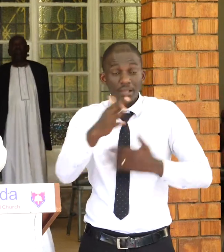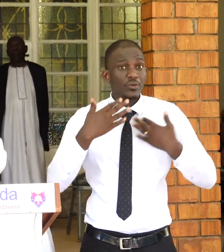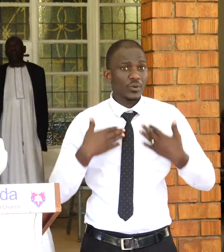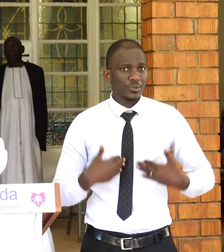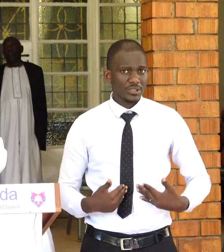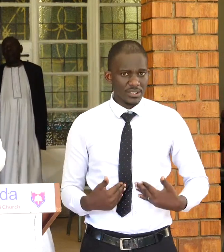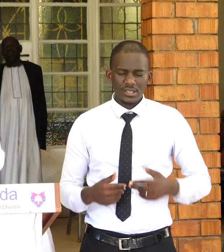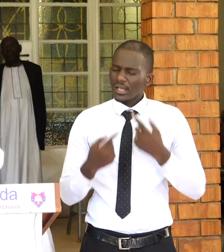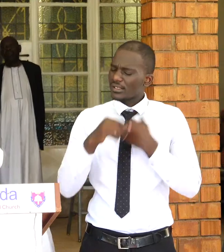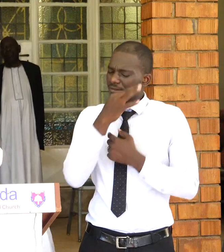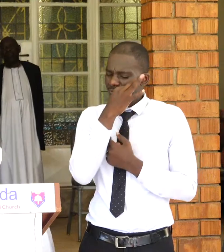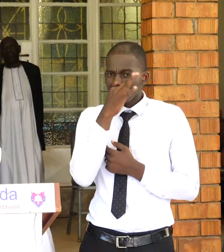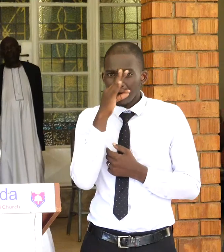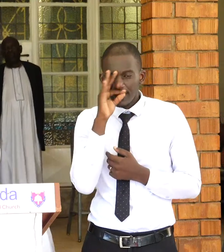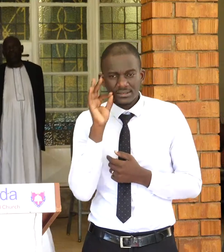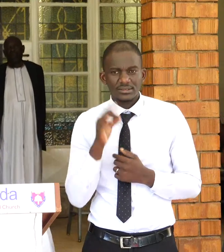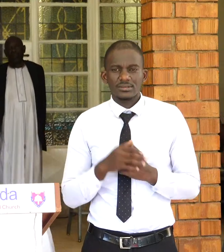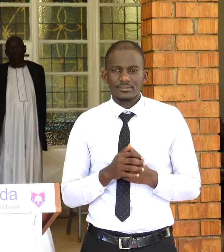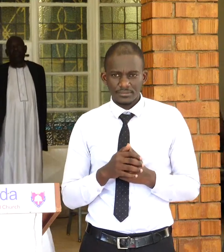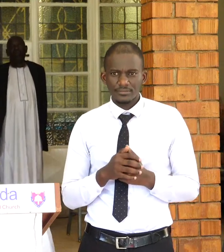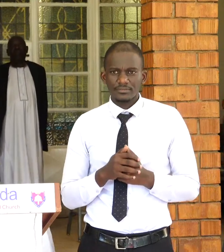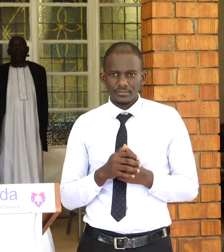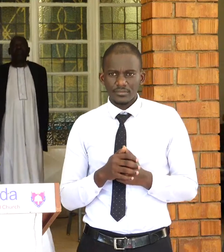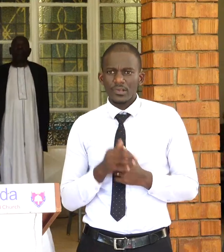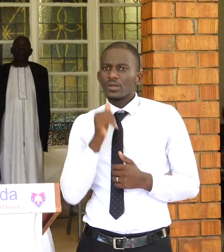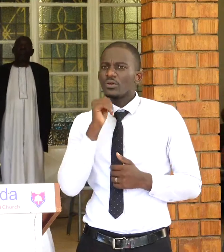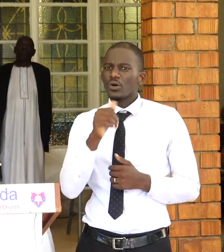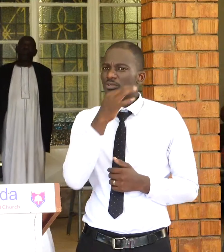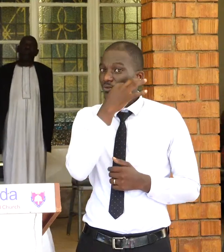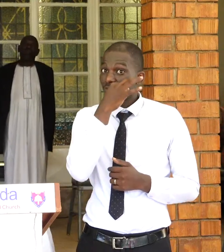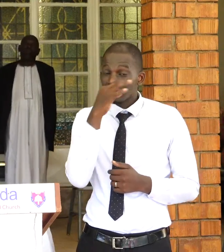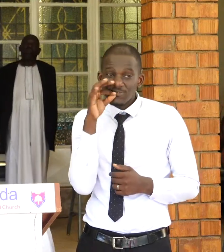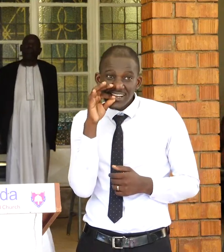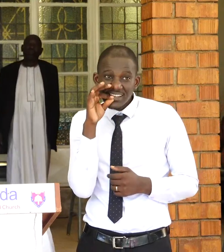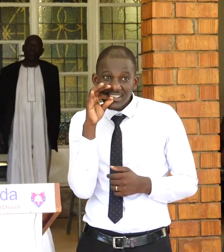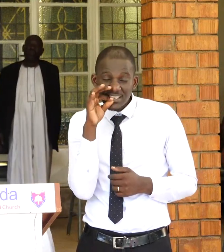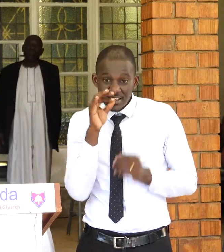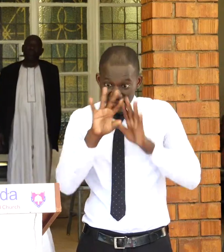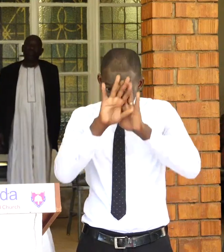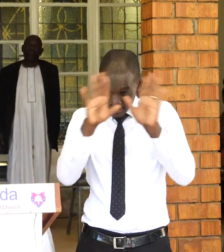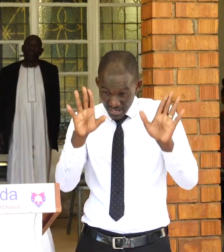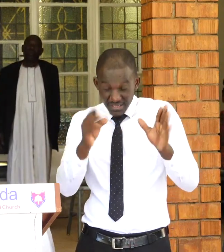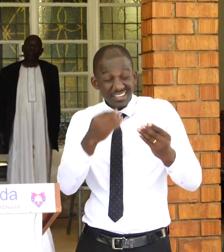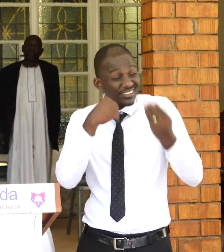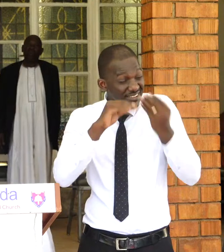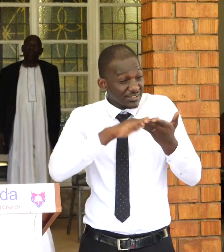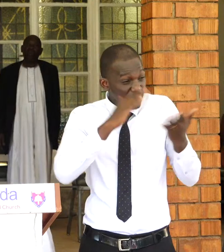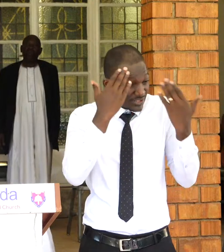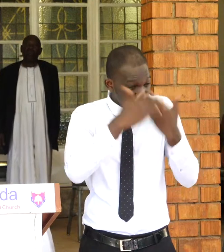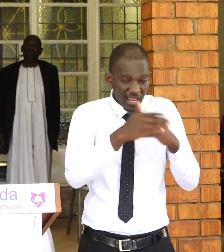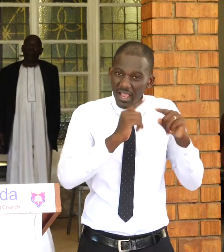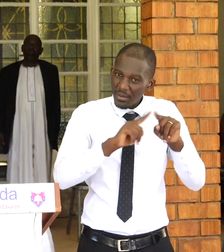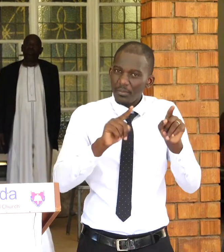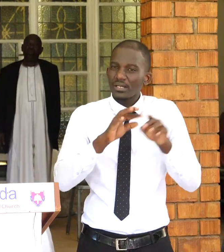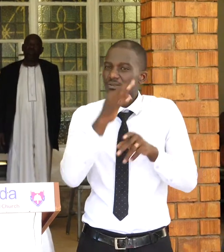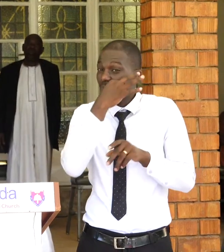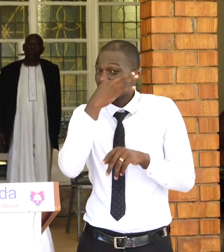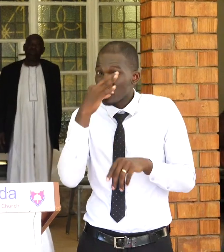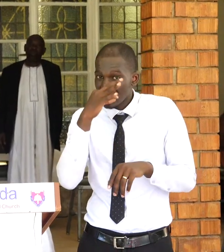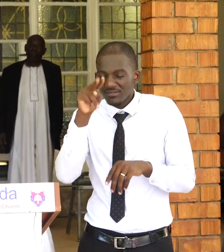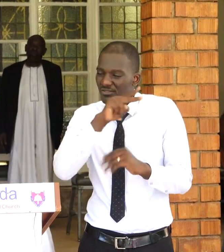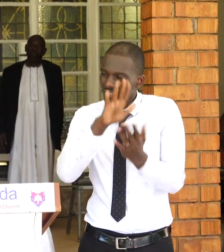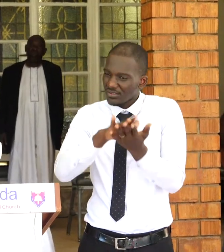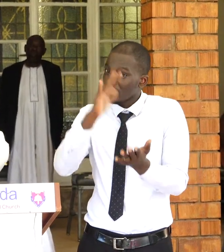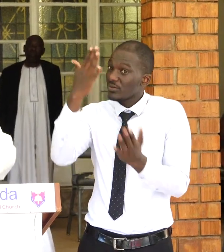nga musiiba, muleme kusiiba misana mulye nnyo ekiro, naye musiibe okusiiba okugulumiza